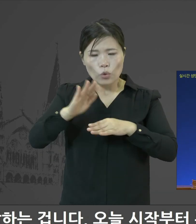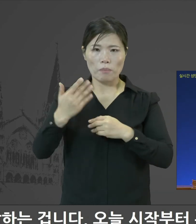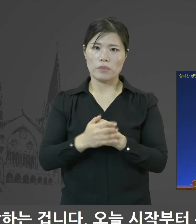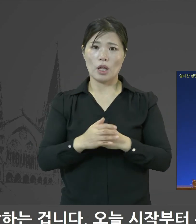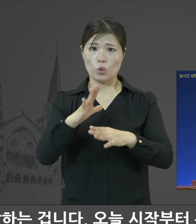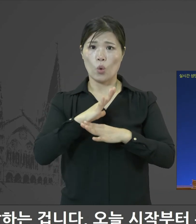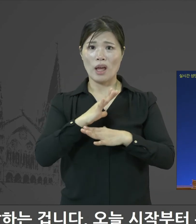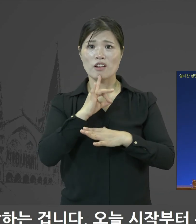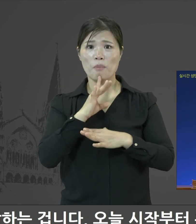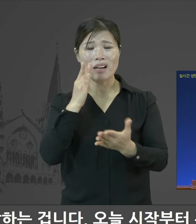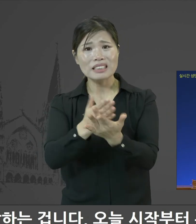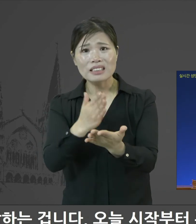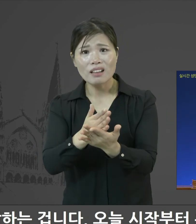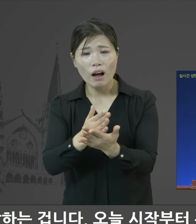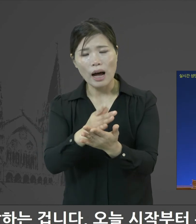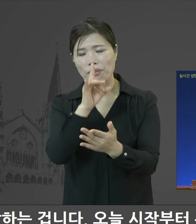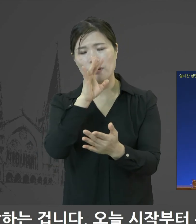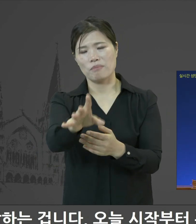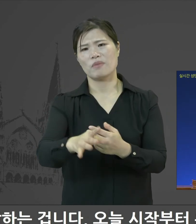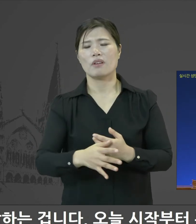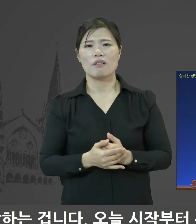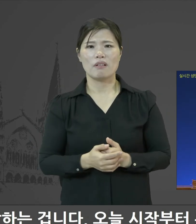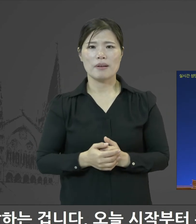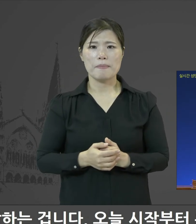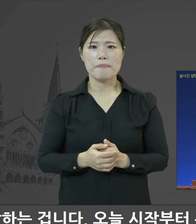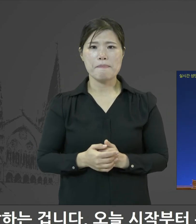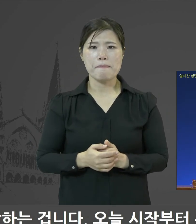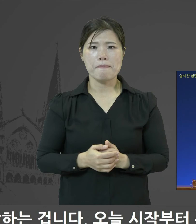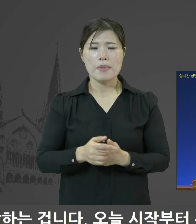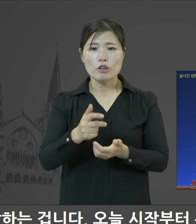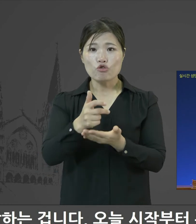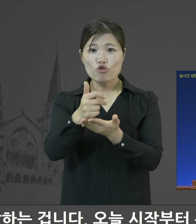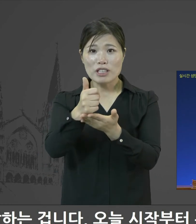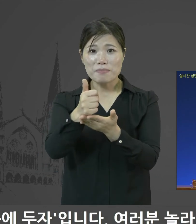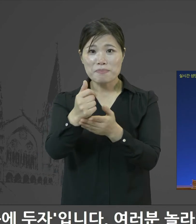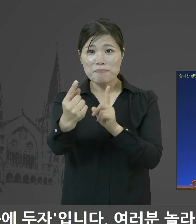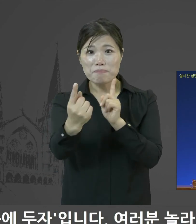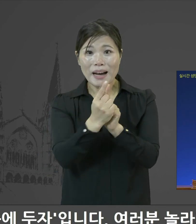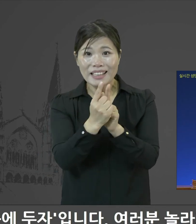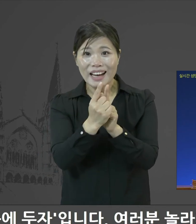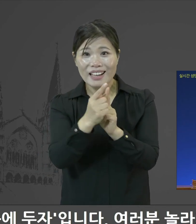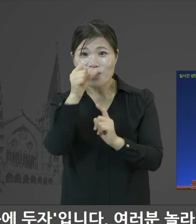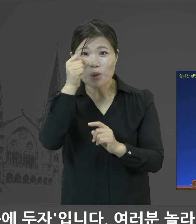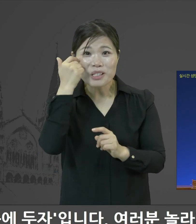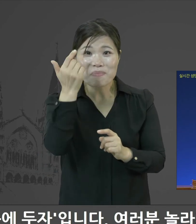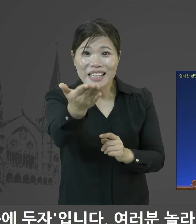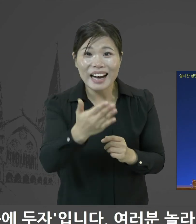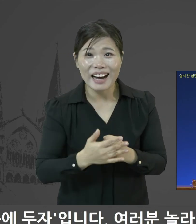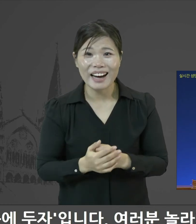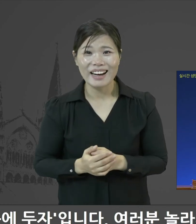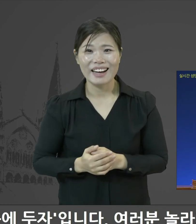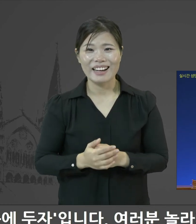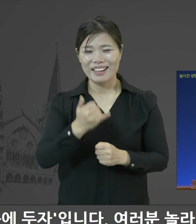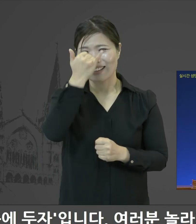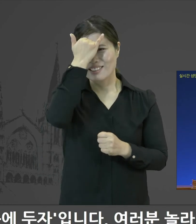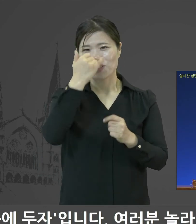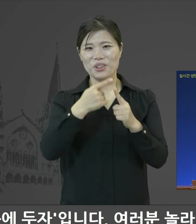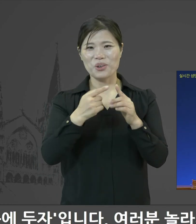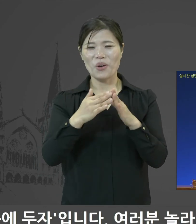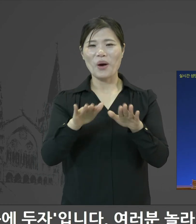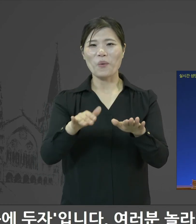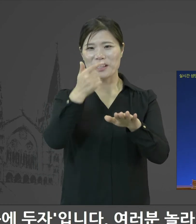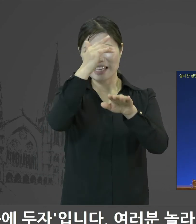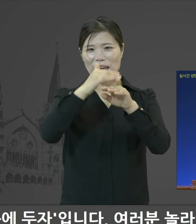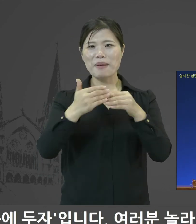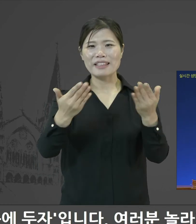됩니다. 여러분, 주님 만나러 오니까 좋으시죠? 아마 충영 가족들 오늘 예배드린